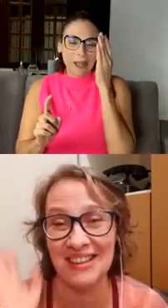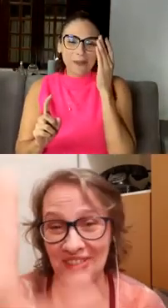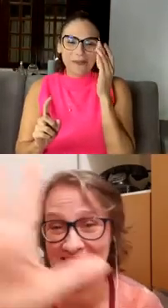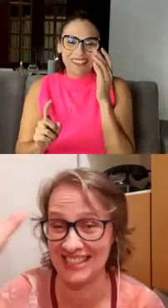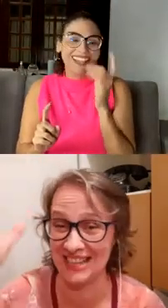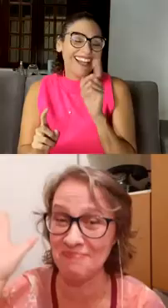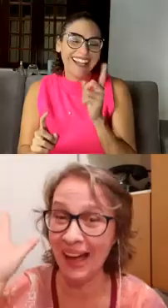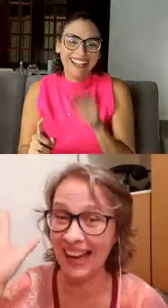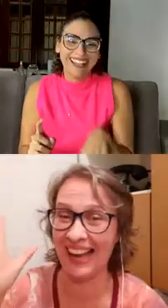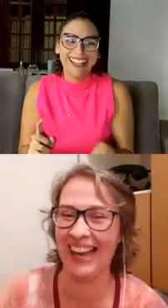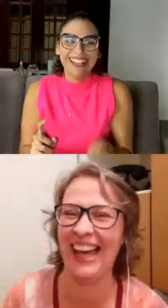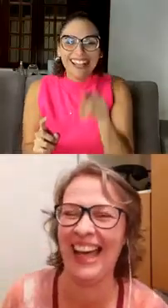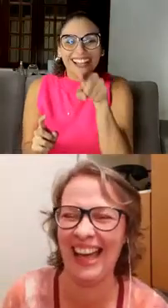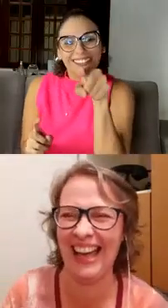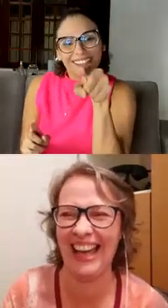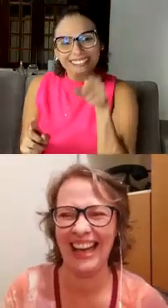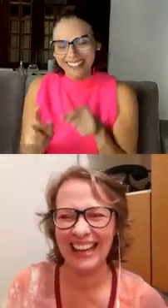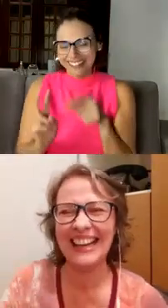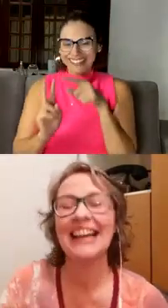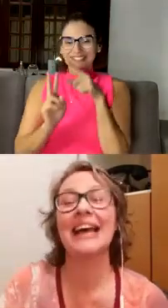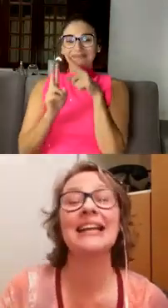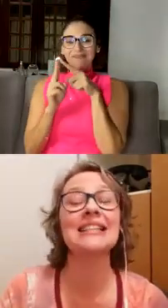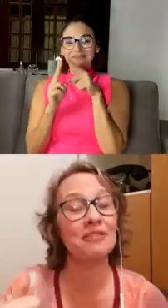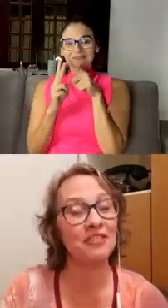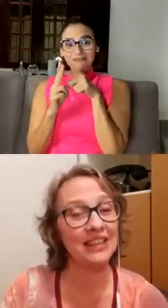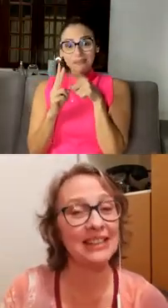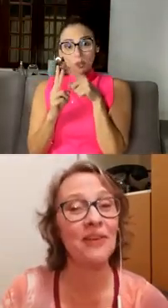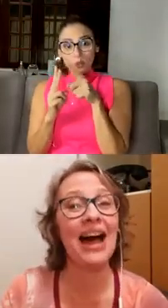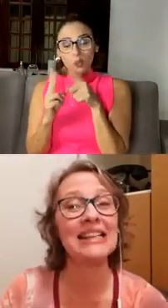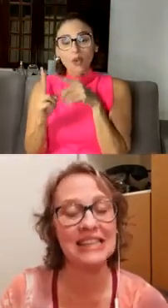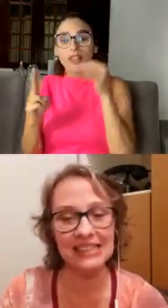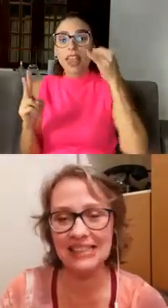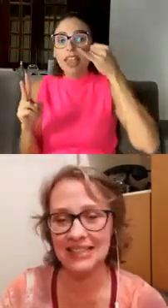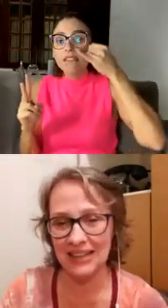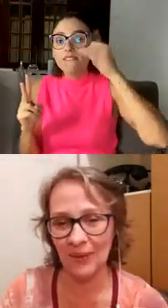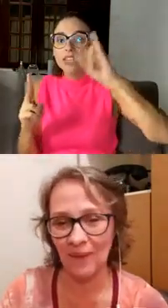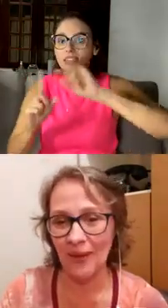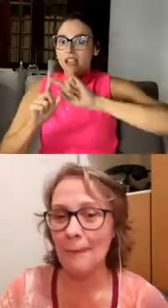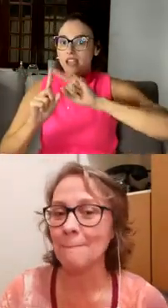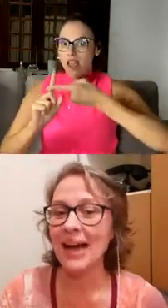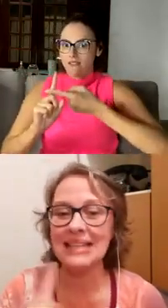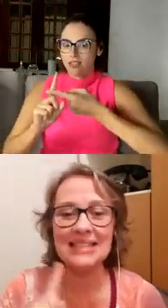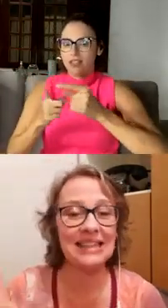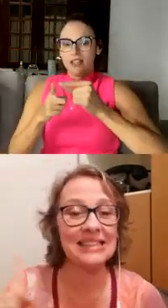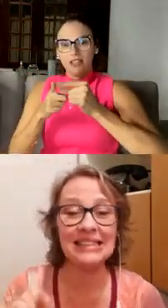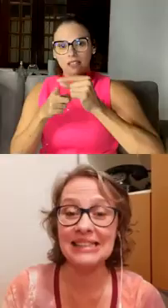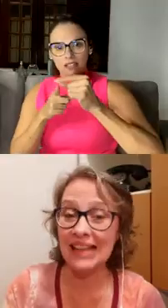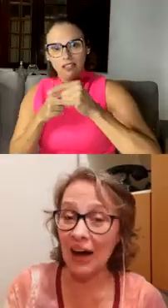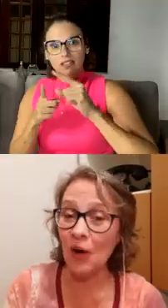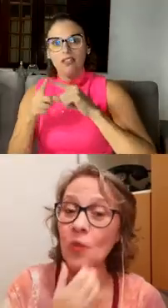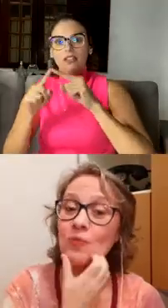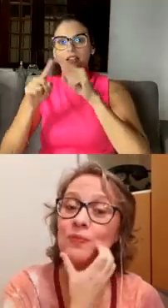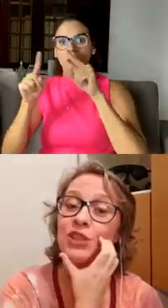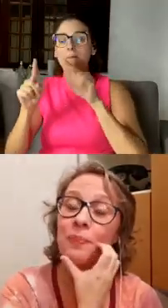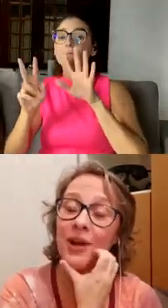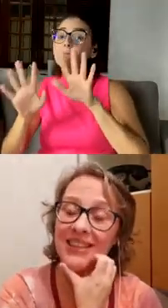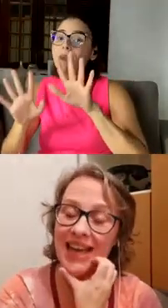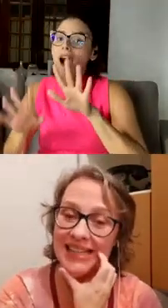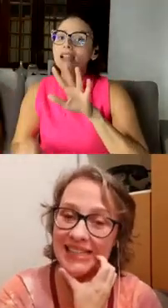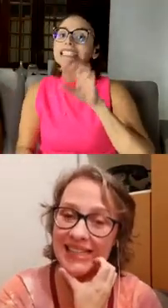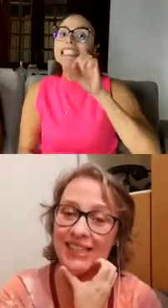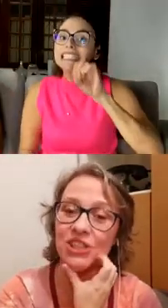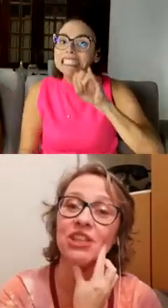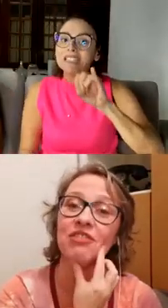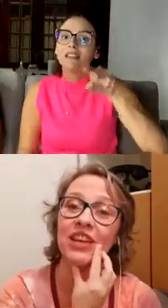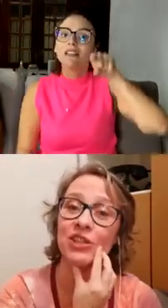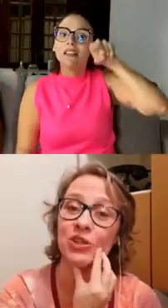Você fez assim, eu parei. Eles evitam a gestação, mas eles não te